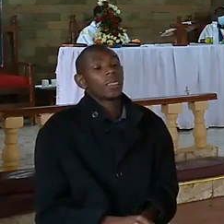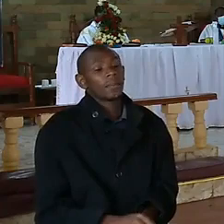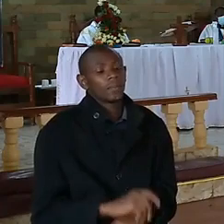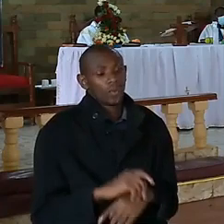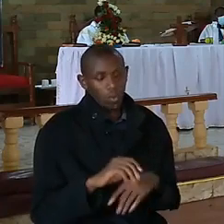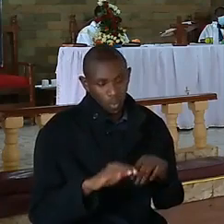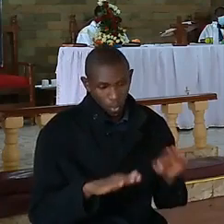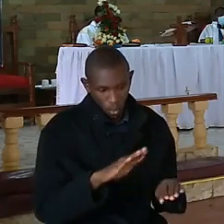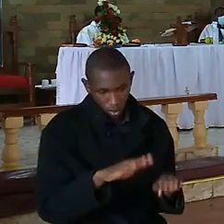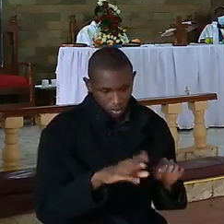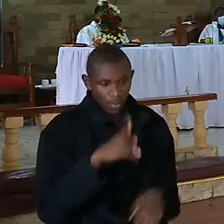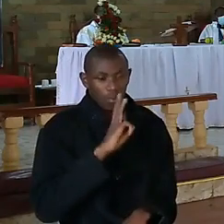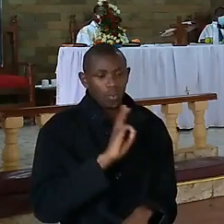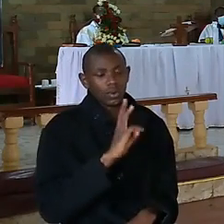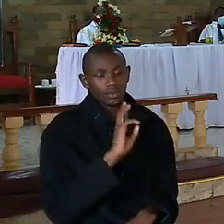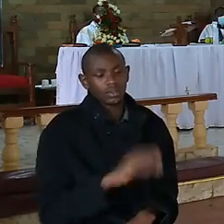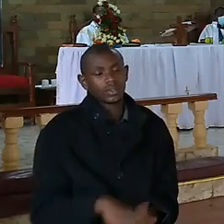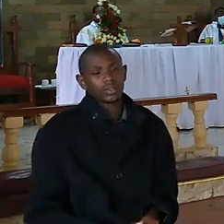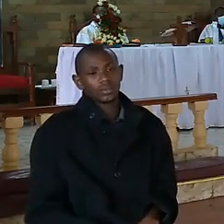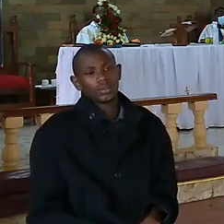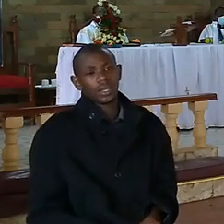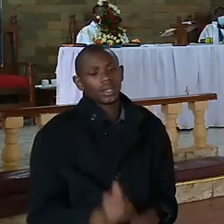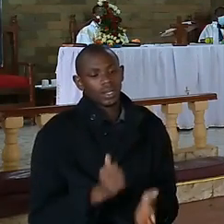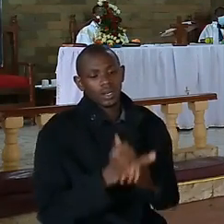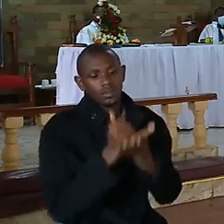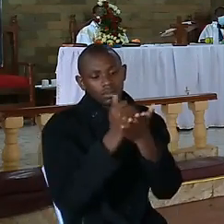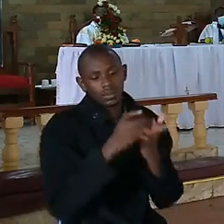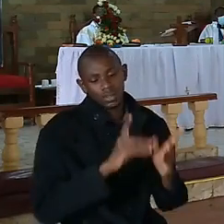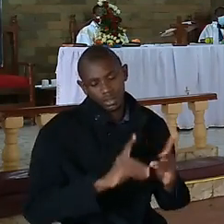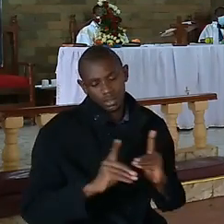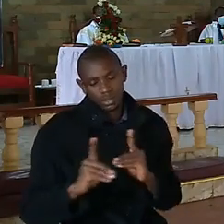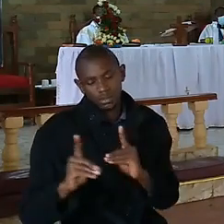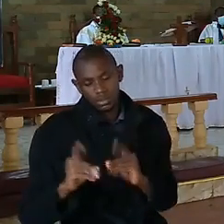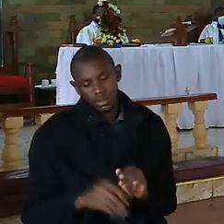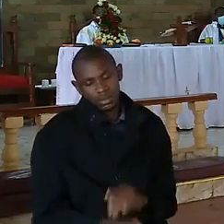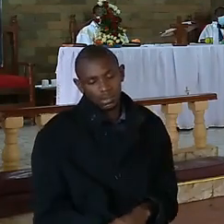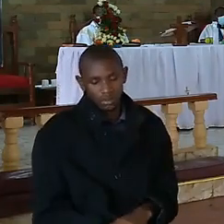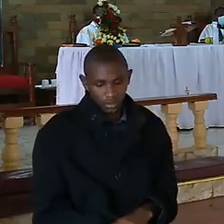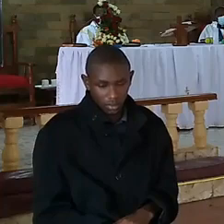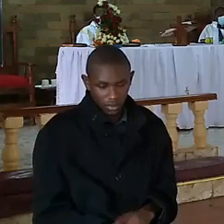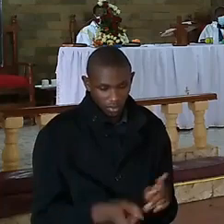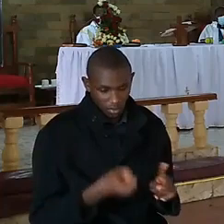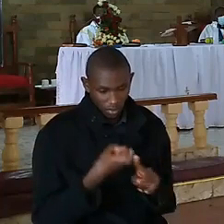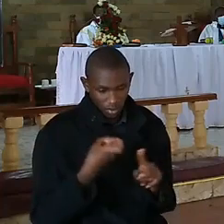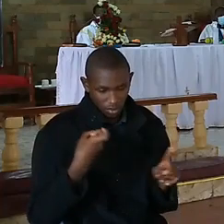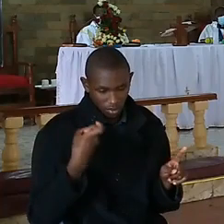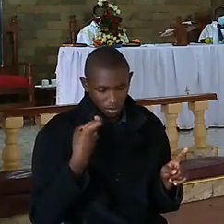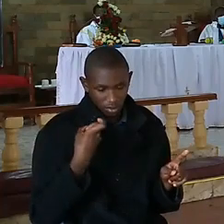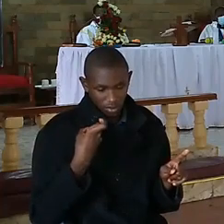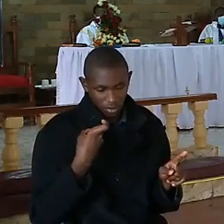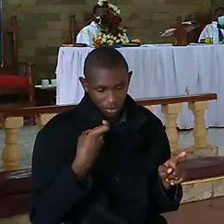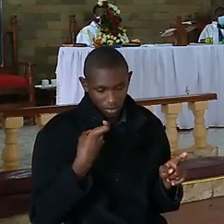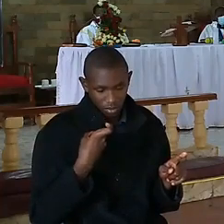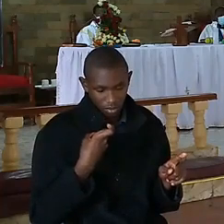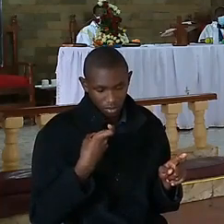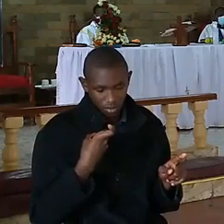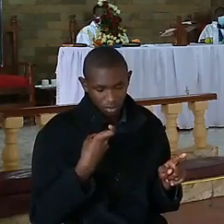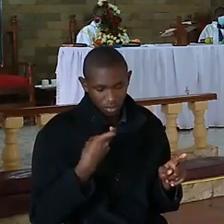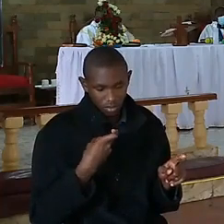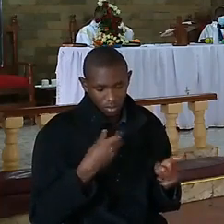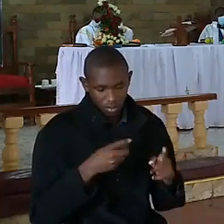mai iguru nigetha thie agateithie arutwo kana akamateithure kuma maundu ini macio mahitukagira na